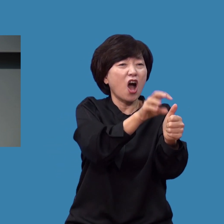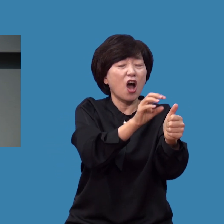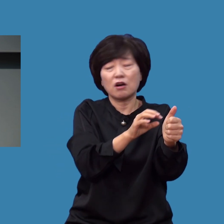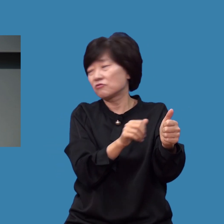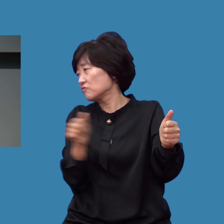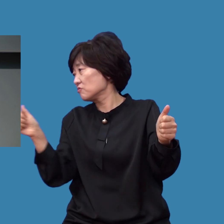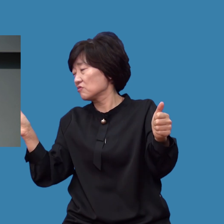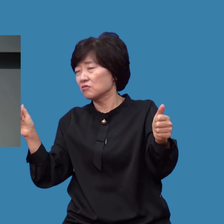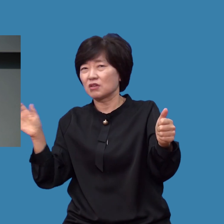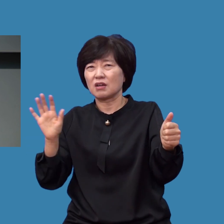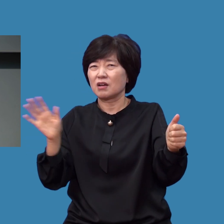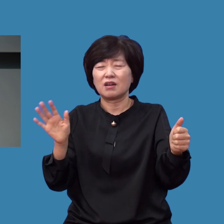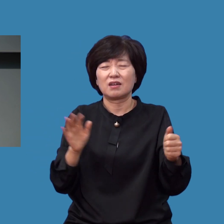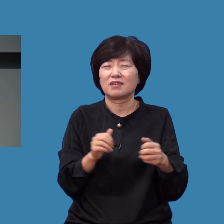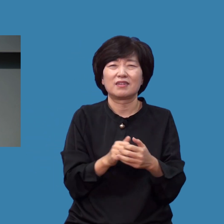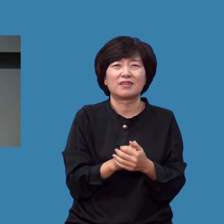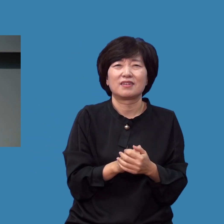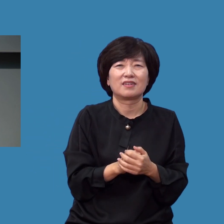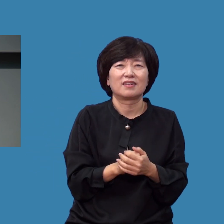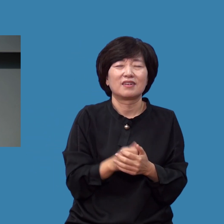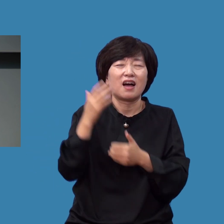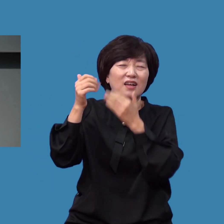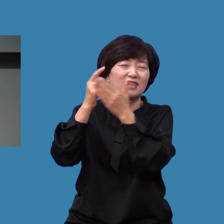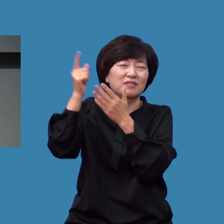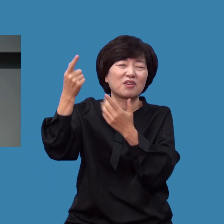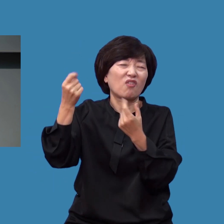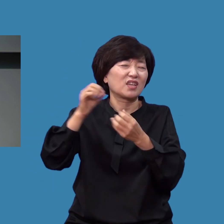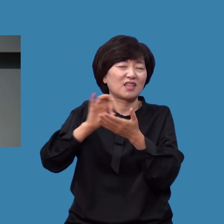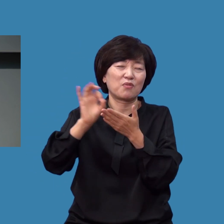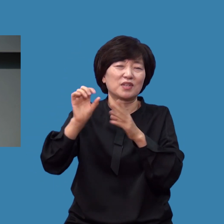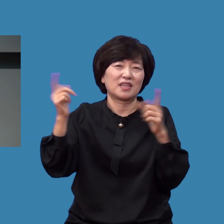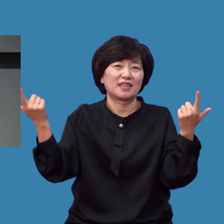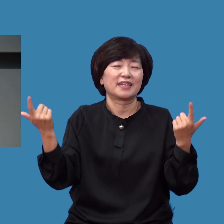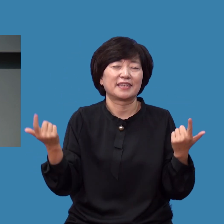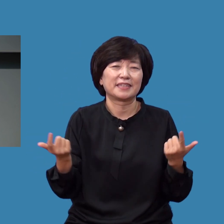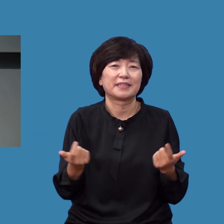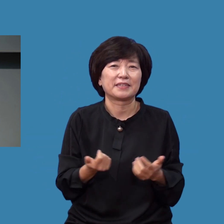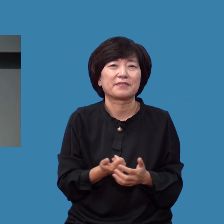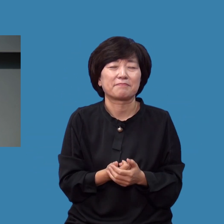아무리 예언의 은사가 그런 거하고 상관없어요.